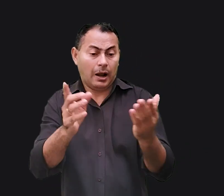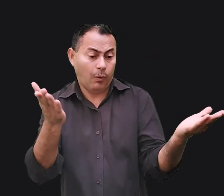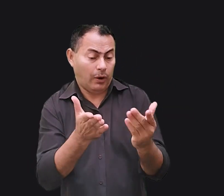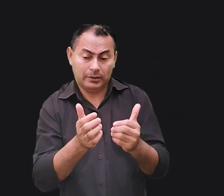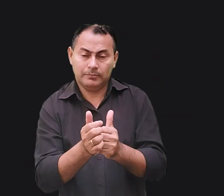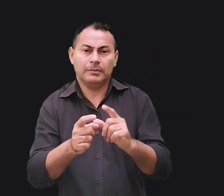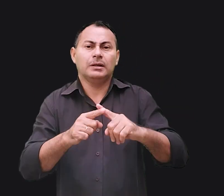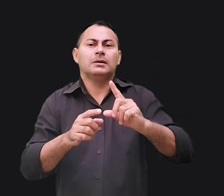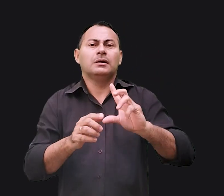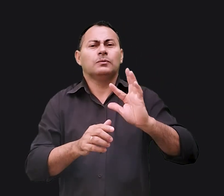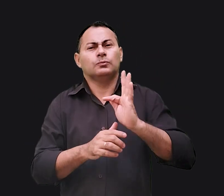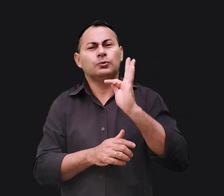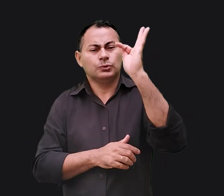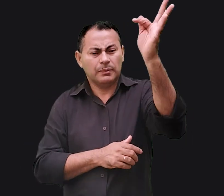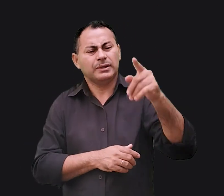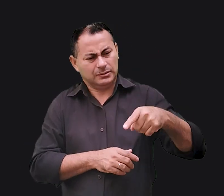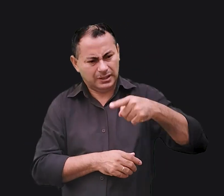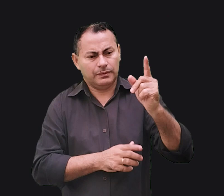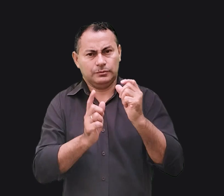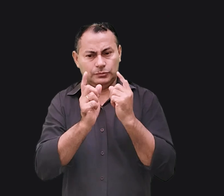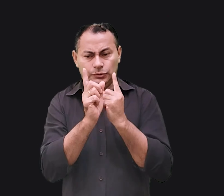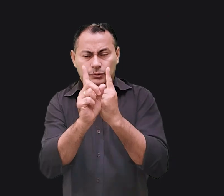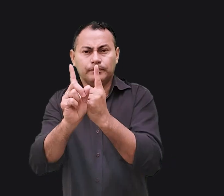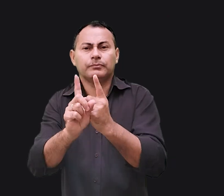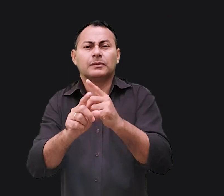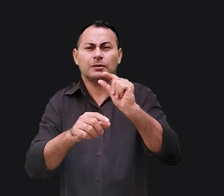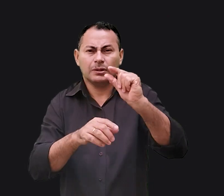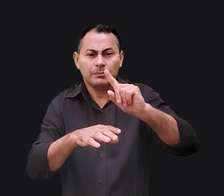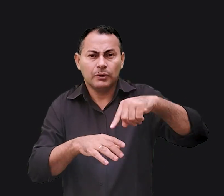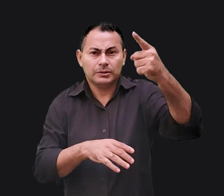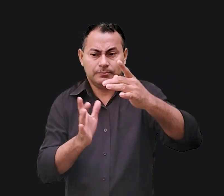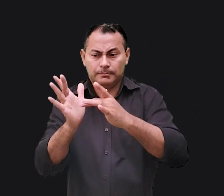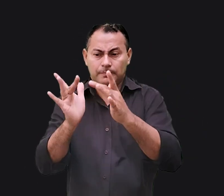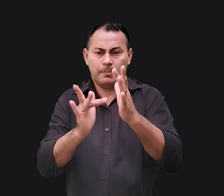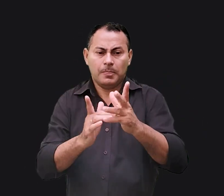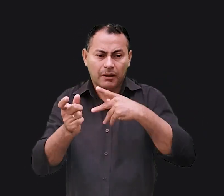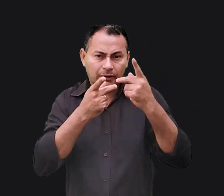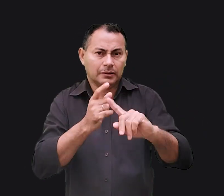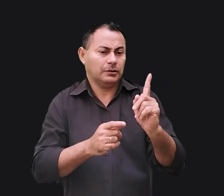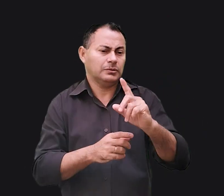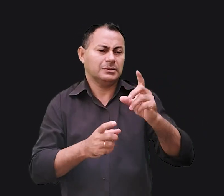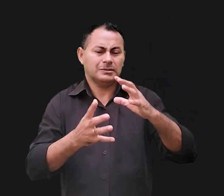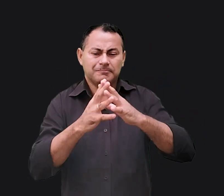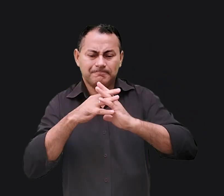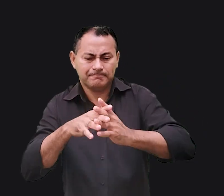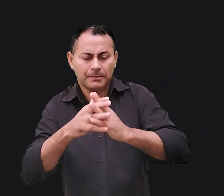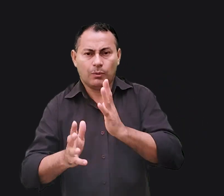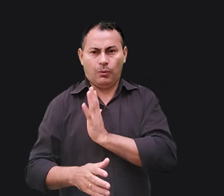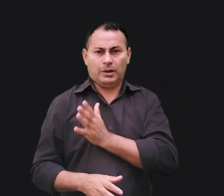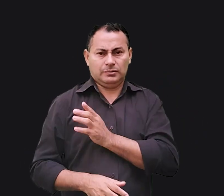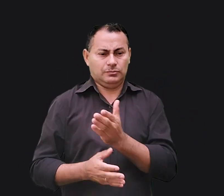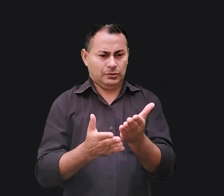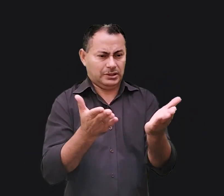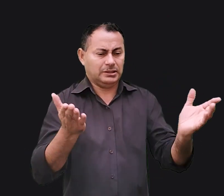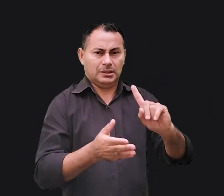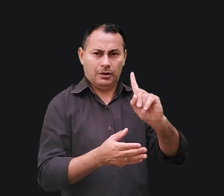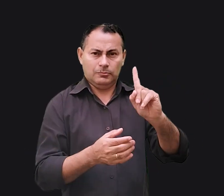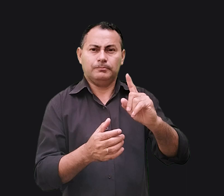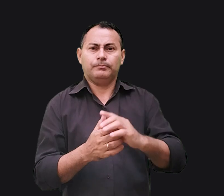agora, mas me seguirão mais tarde. Quando, um pouco mais tarde, Jesus disse: Não se perturbe o coração de vocês, ele